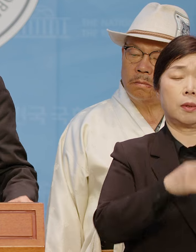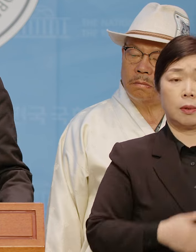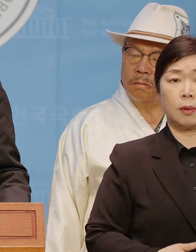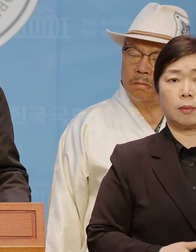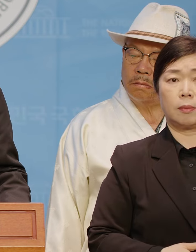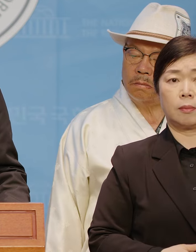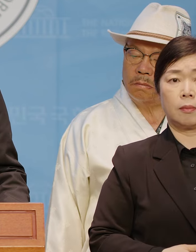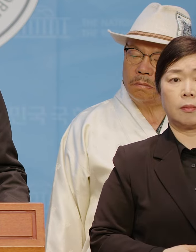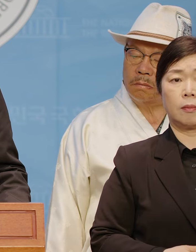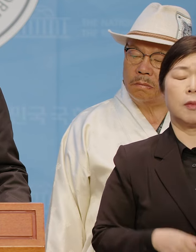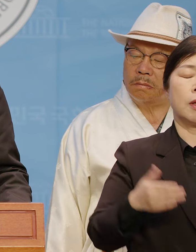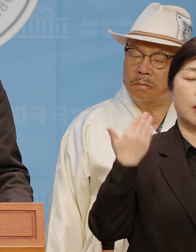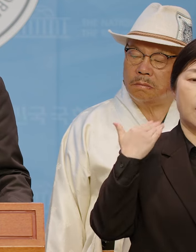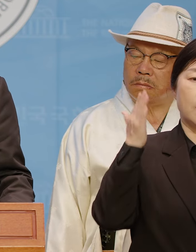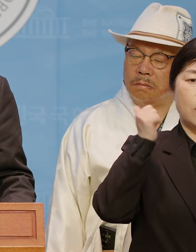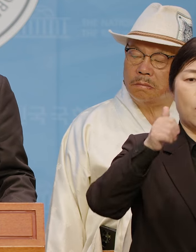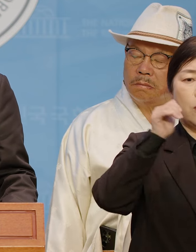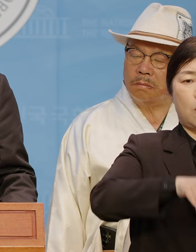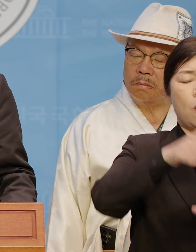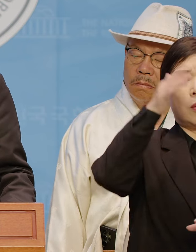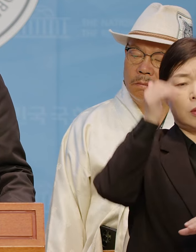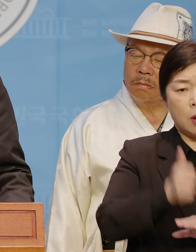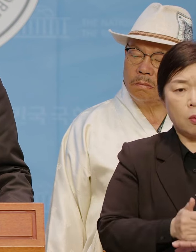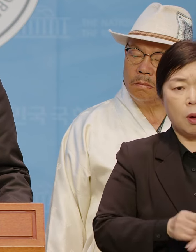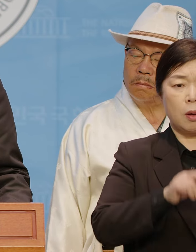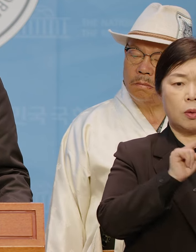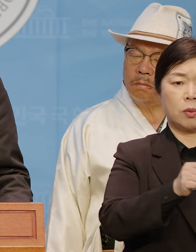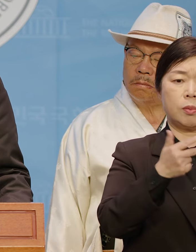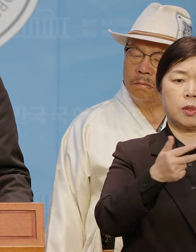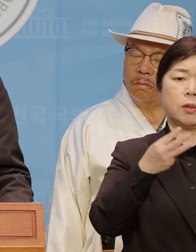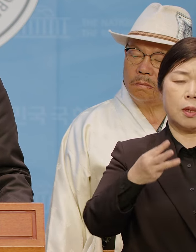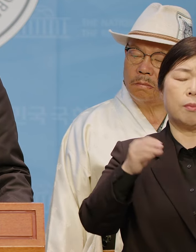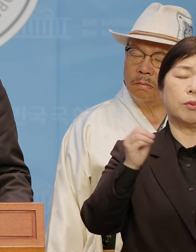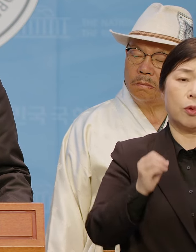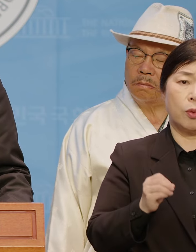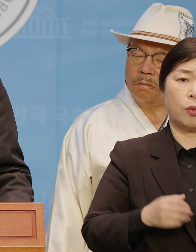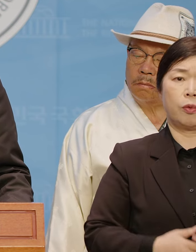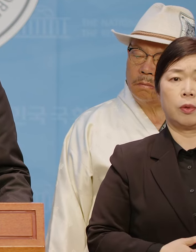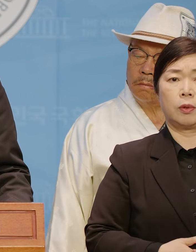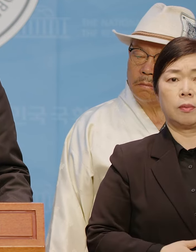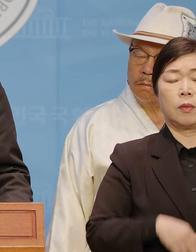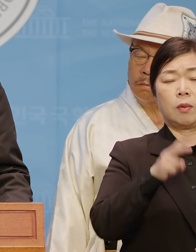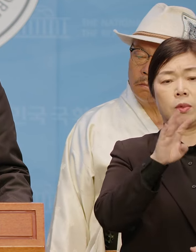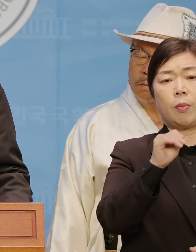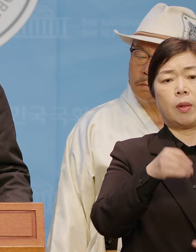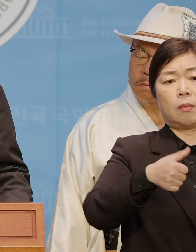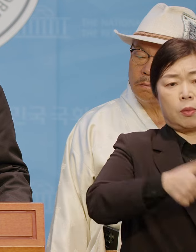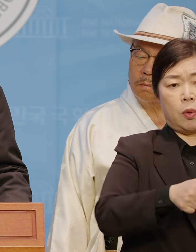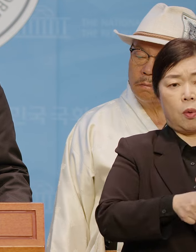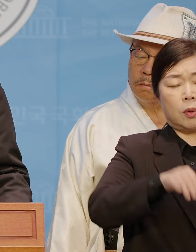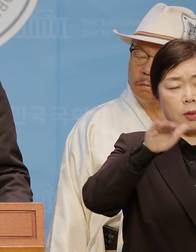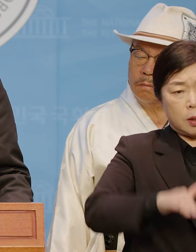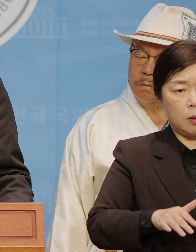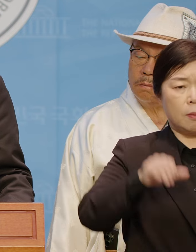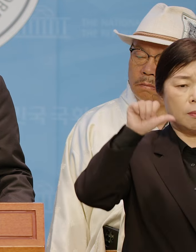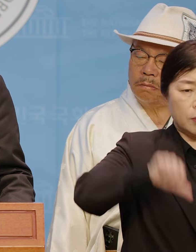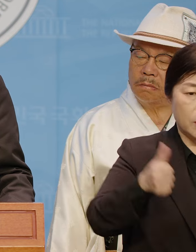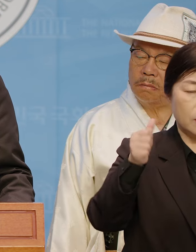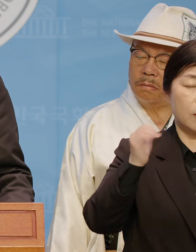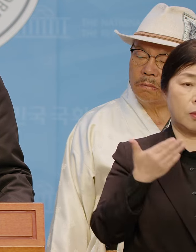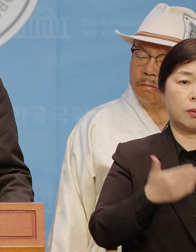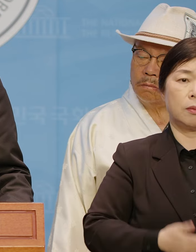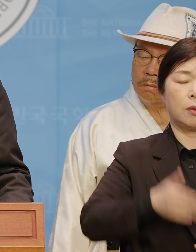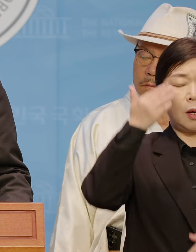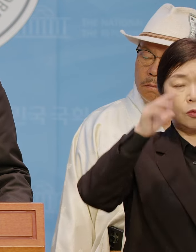선교 결과 0.73 곧 24만 표차로 당락이 갈리고 대한민국의 운명이